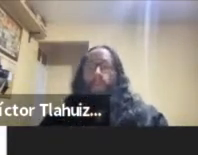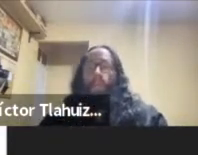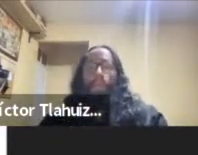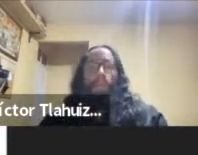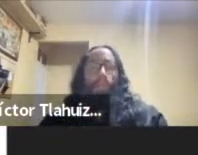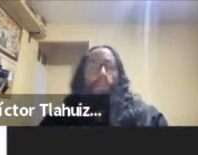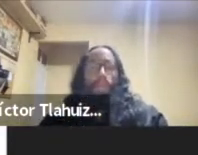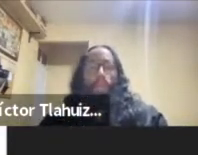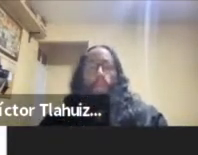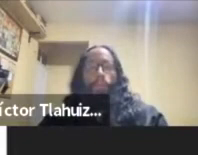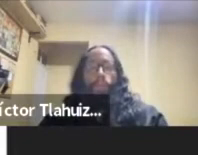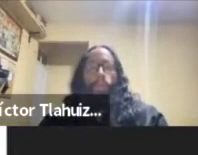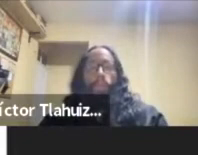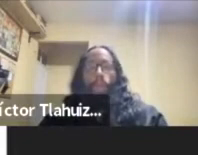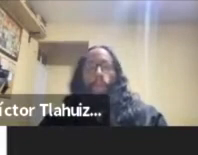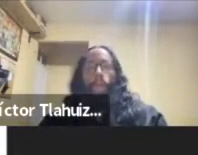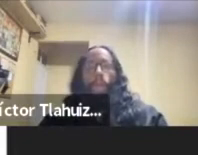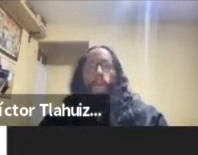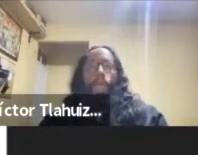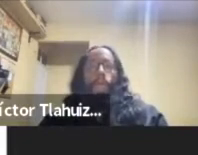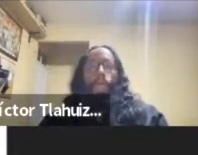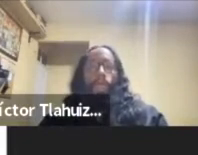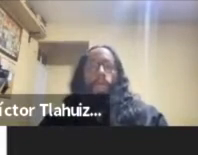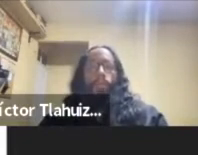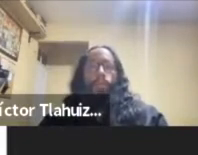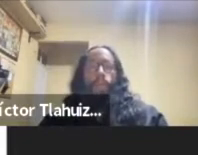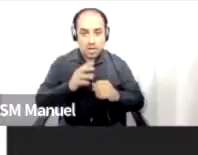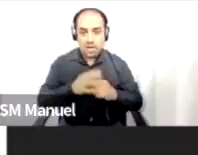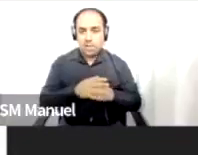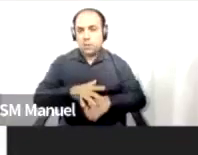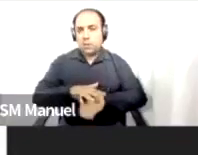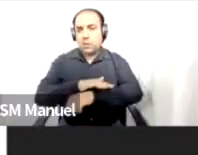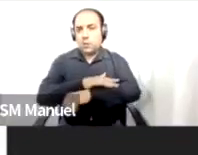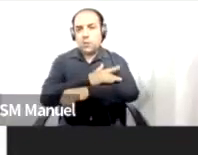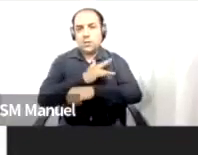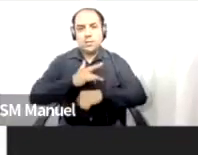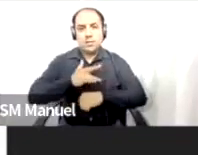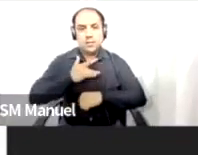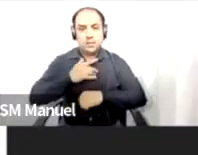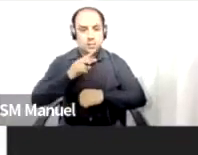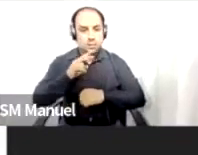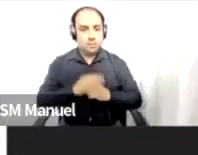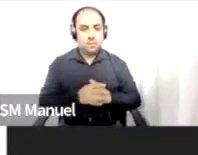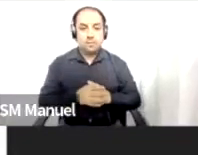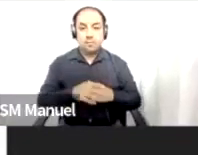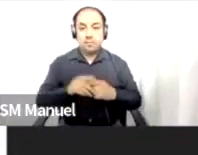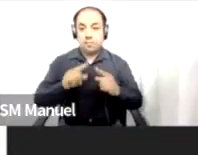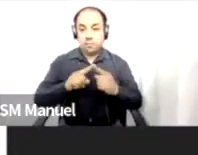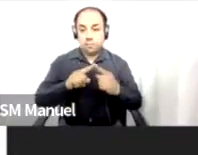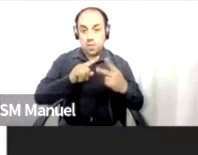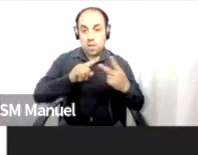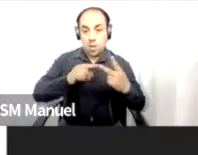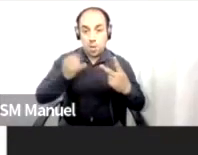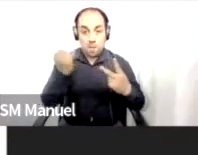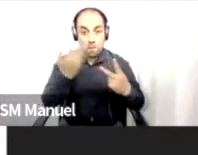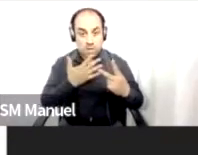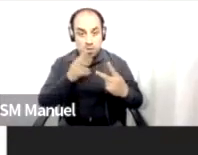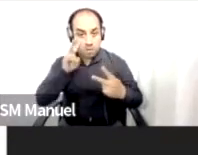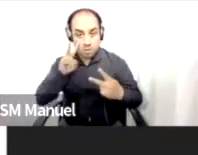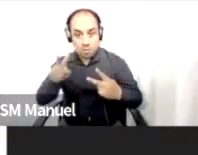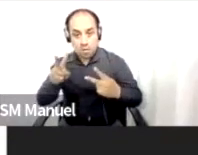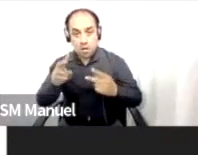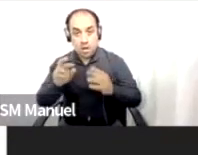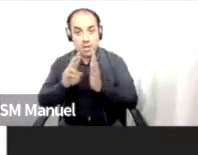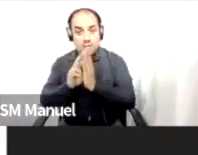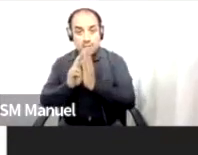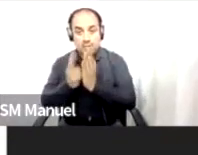momento cúlmine emocional, sentimental. Por el otro lado, tenemos una portada de la